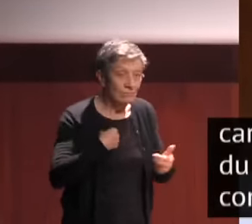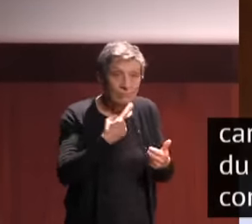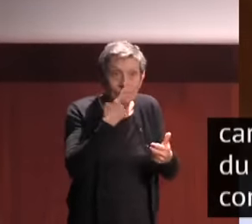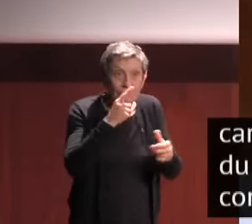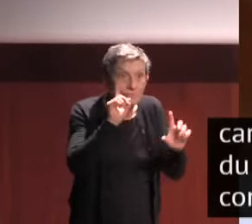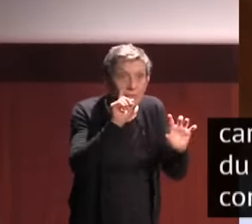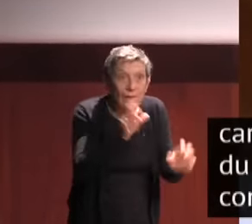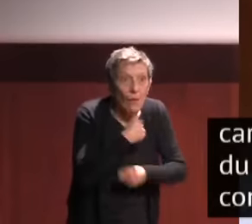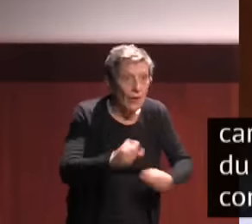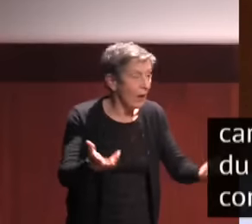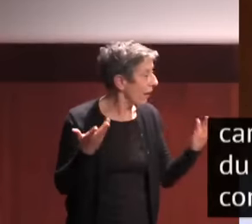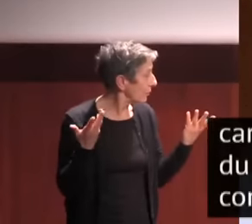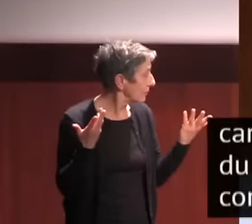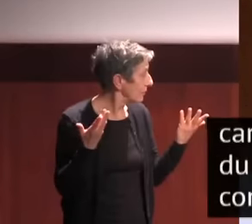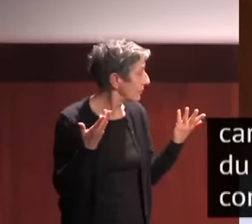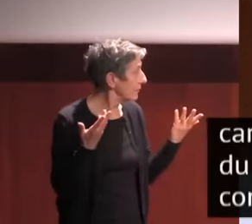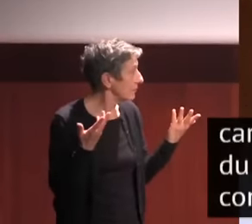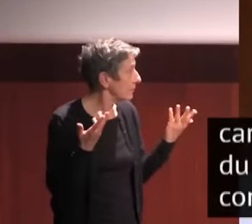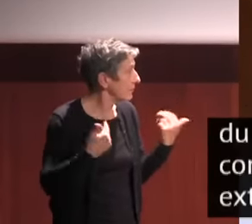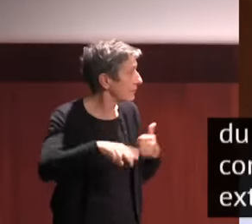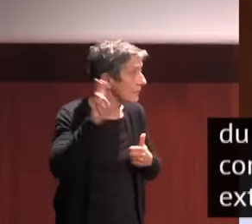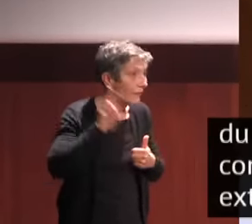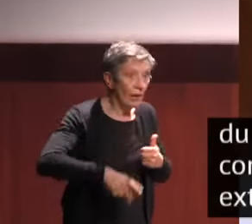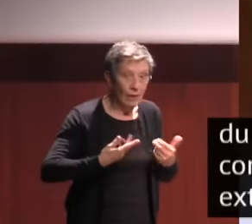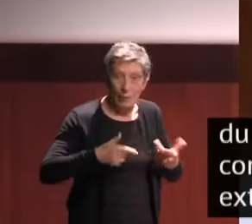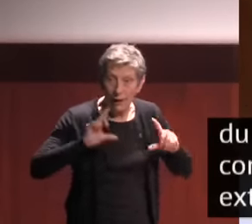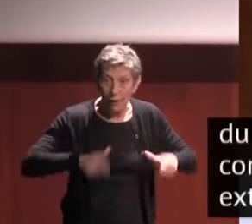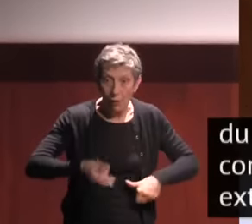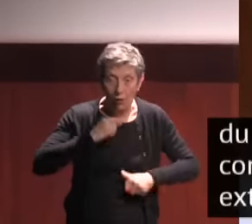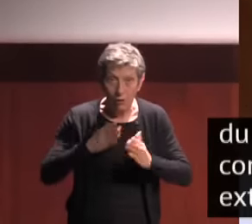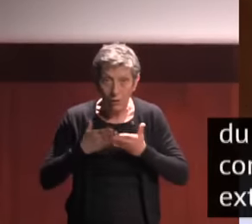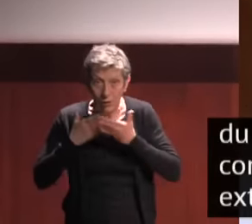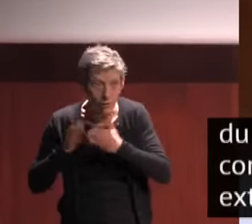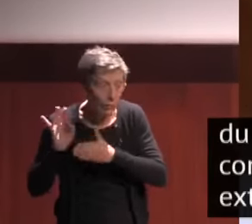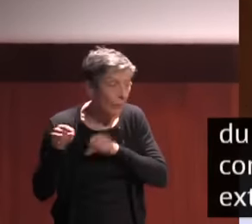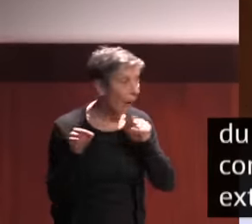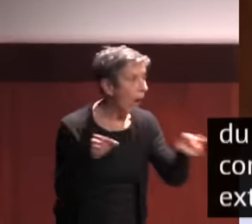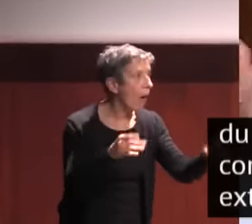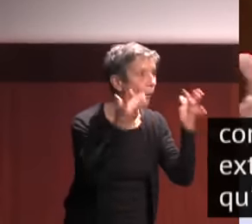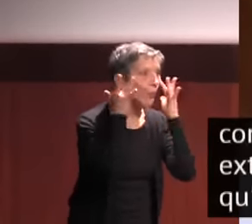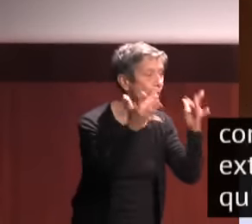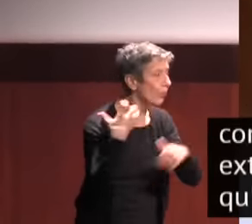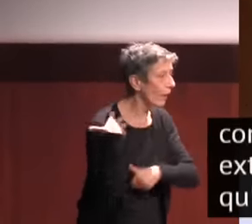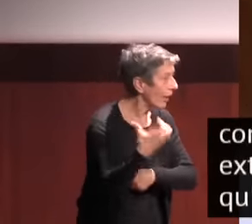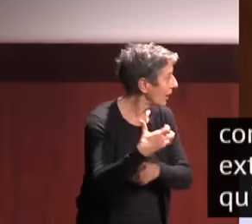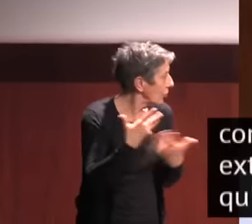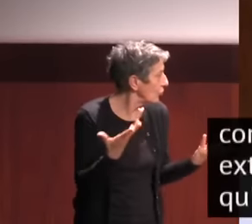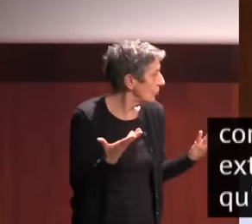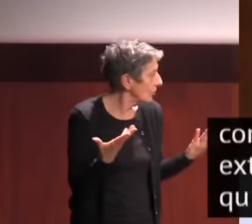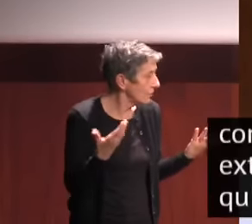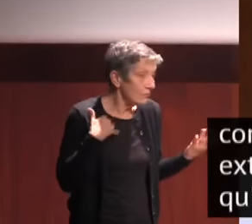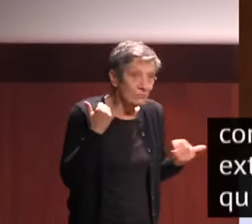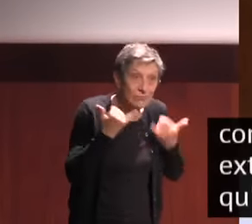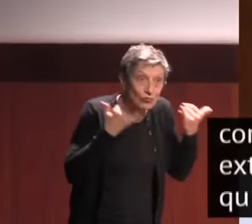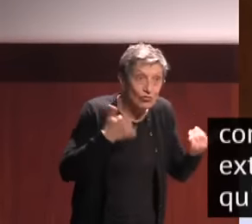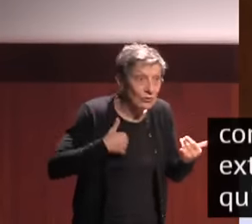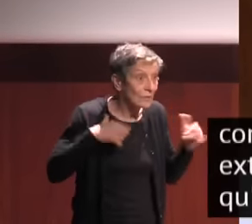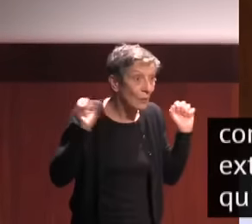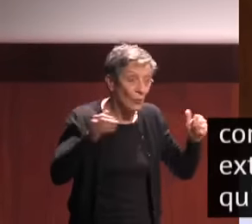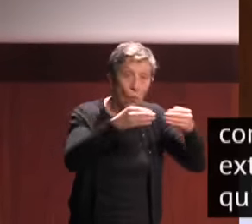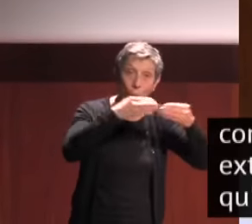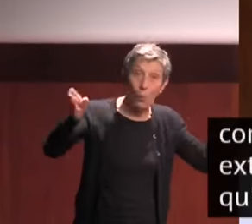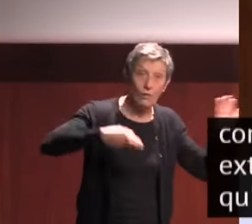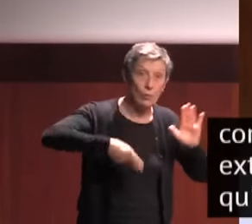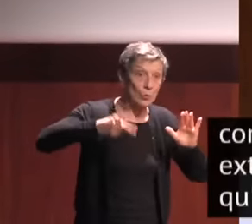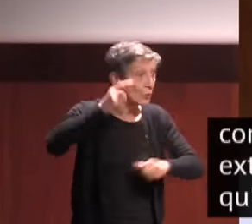extraordinaire par rapport à ce qu'on connaît aujourd'hui, ce qu'on étudie à l'école, que oui, effectivement, si ça pouvait être ouvert à tous et de plus en plus, ce serait